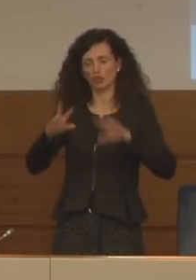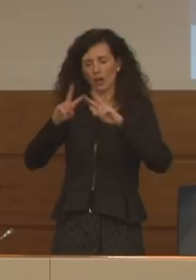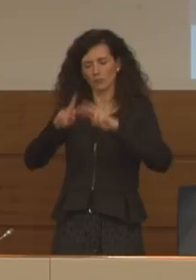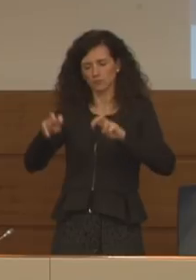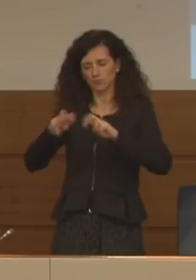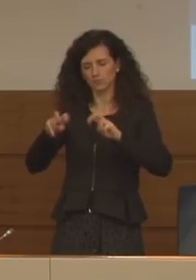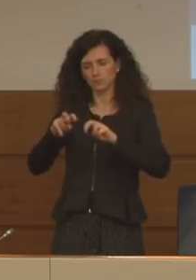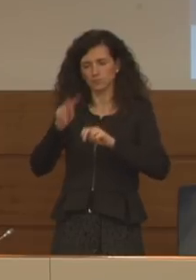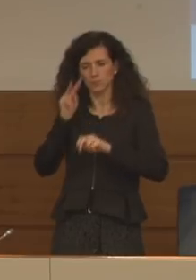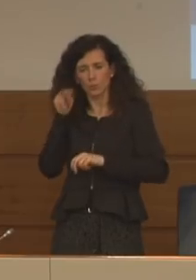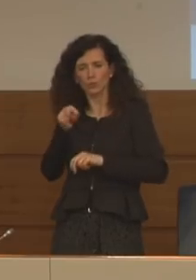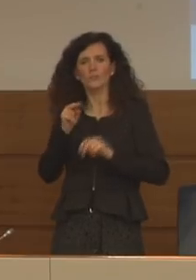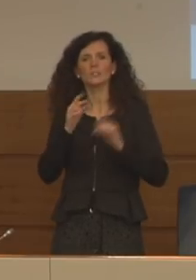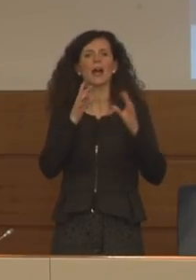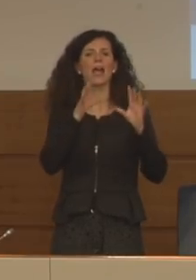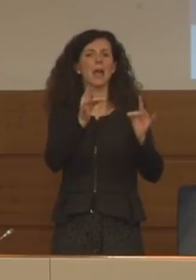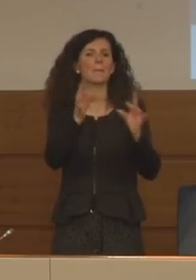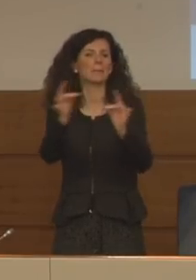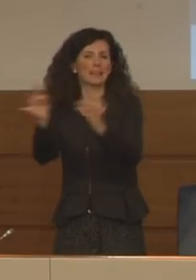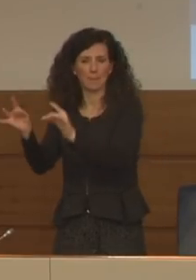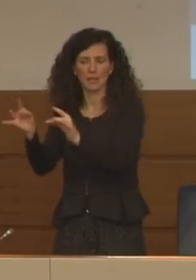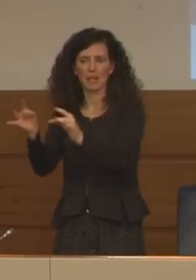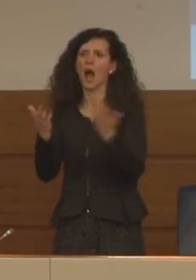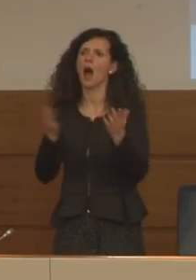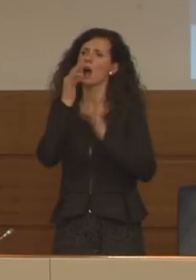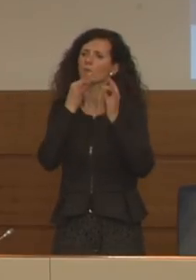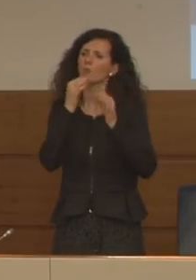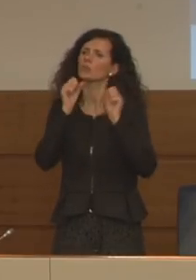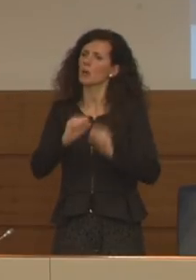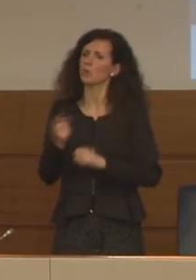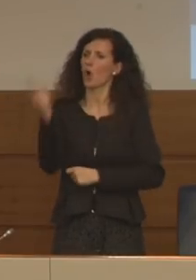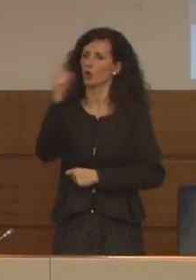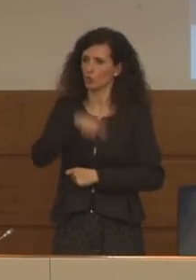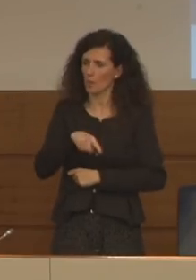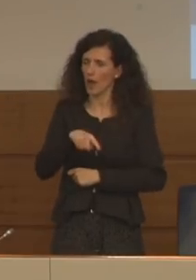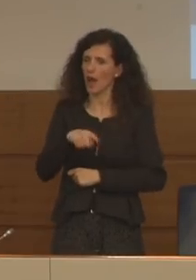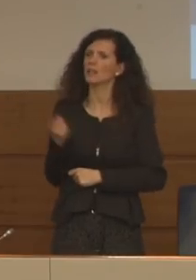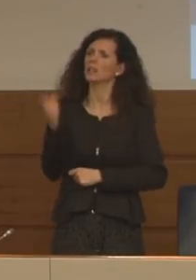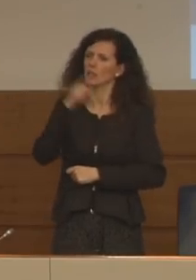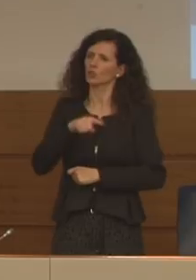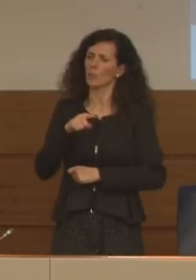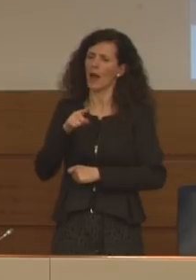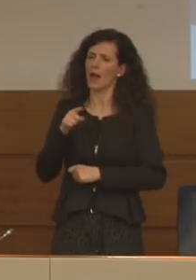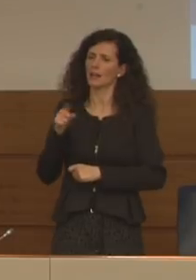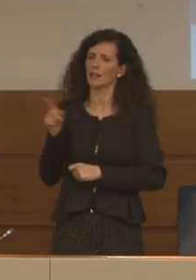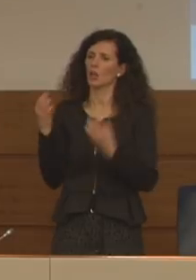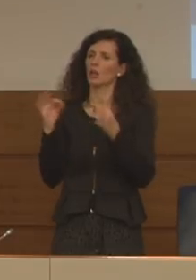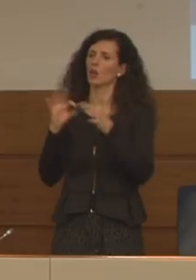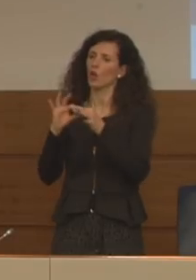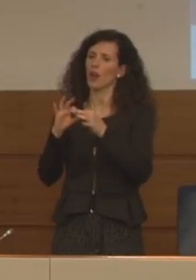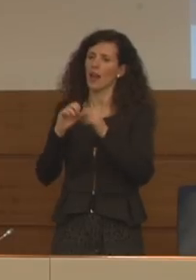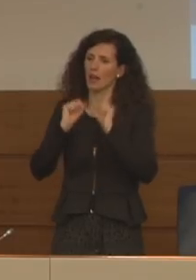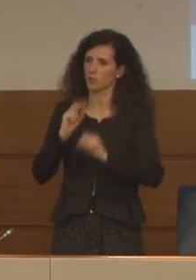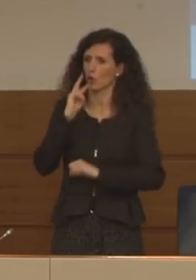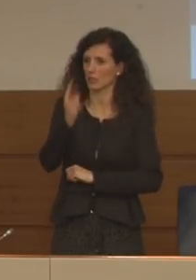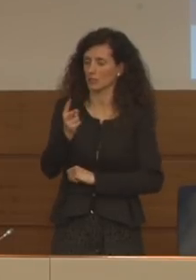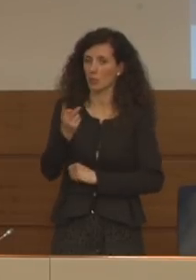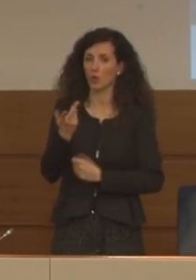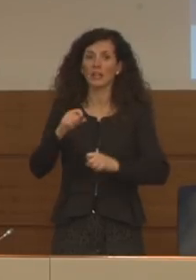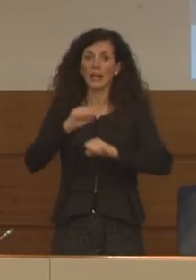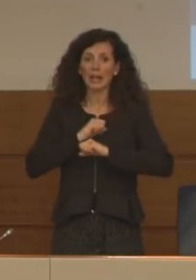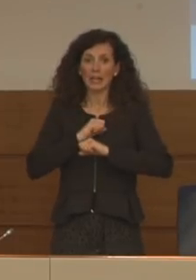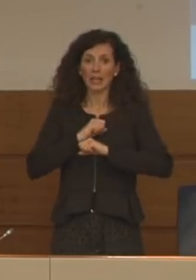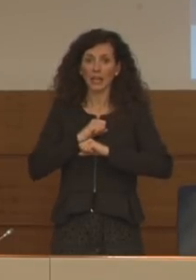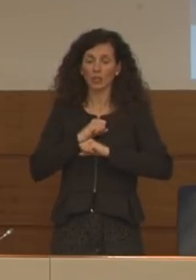per cui le prendiamo buone per domani e domani vi faremo rispondere a queste domande credo che su queste